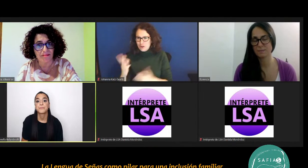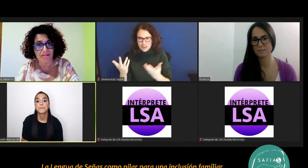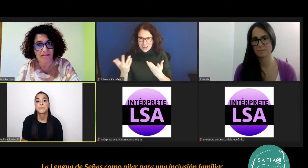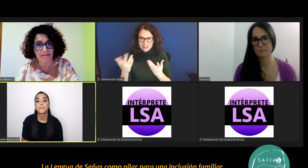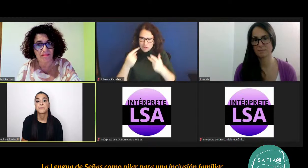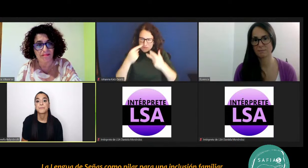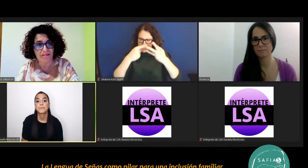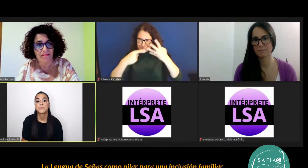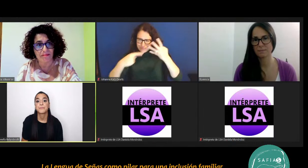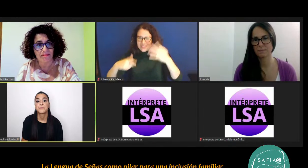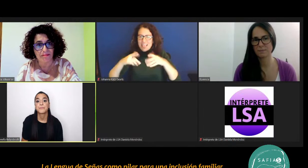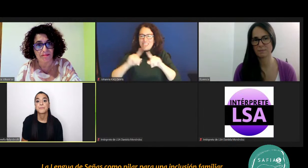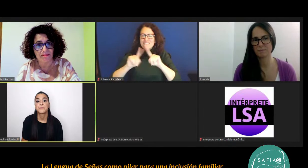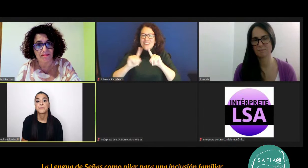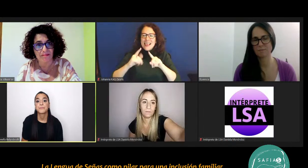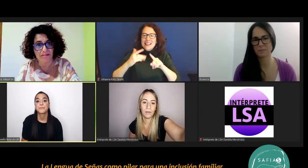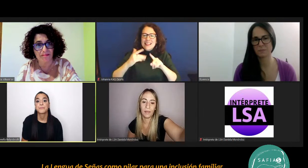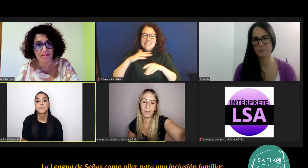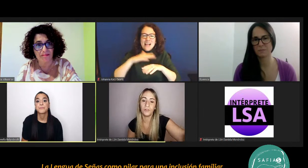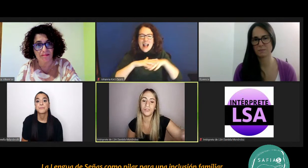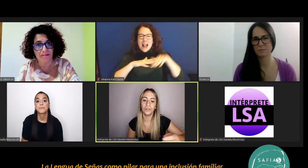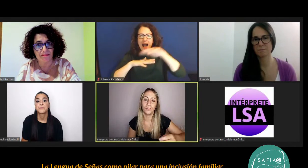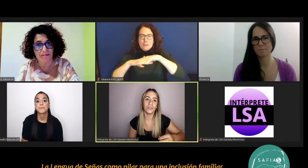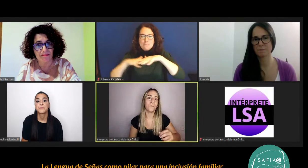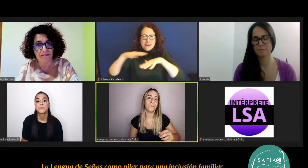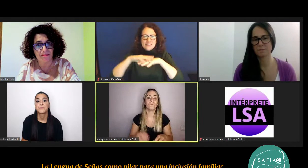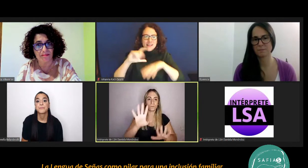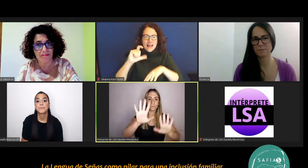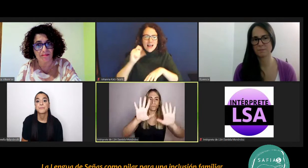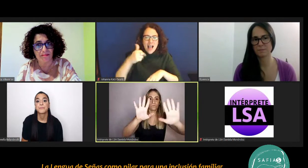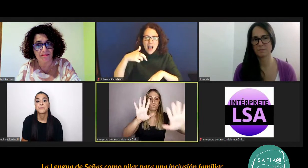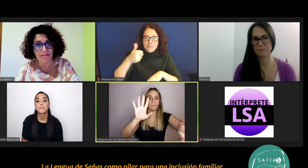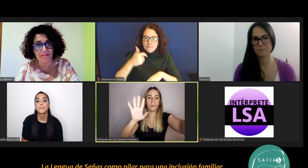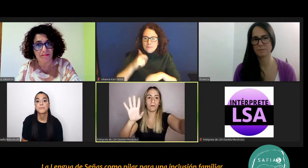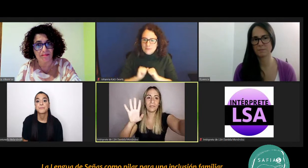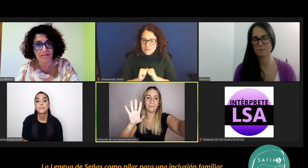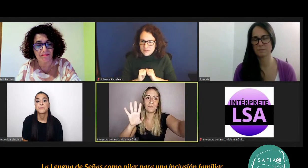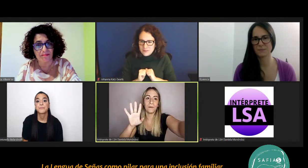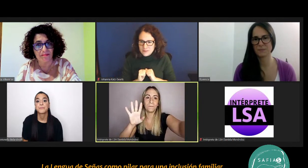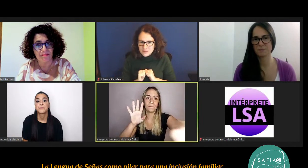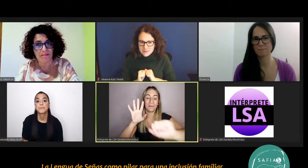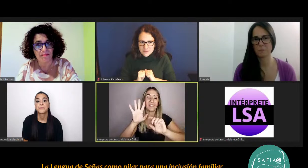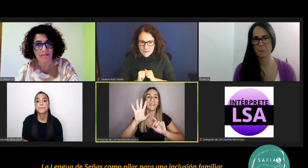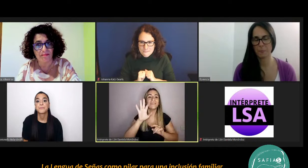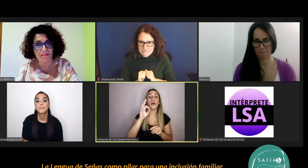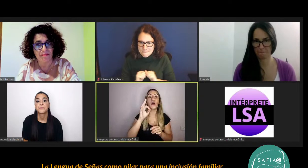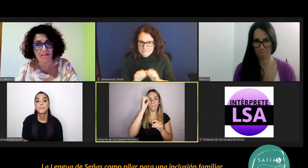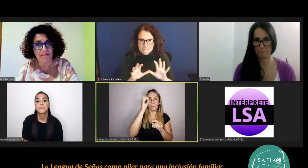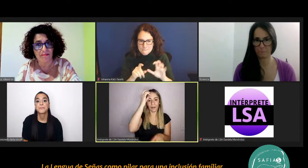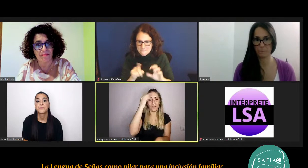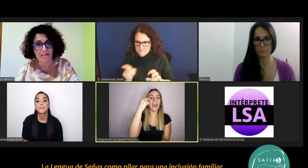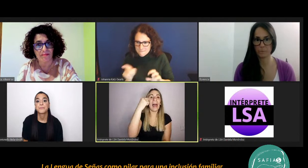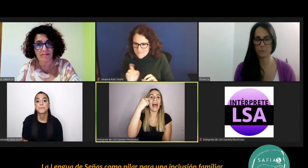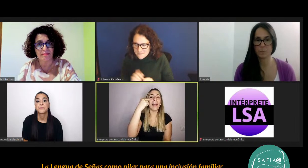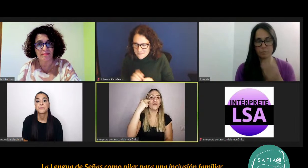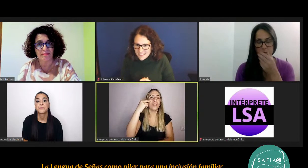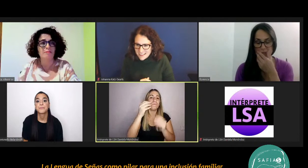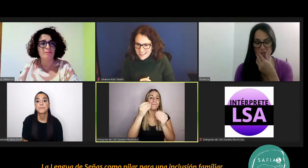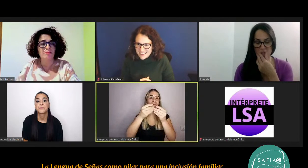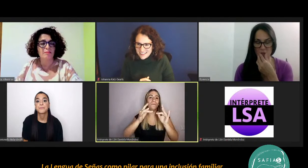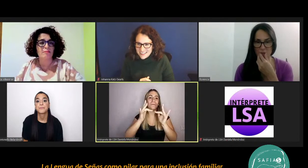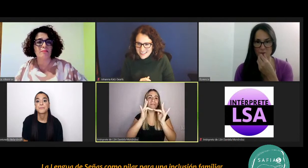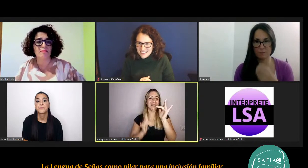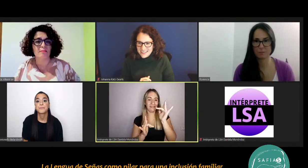Se me congeló. Estoy yo. A ver si me ve. Ok.